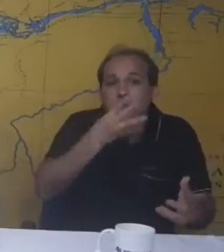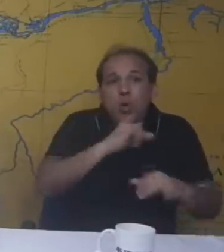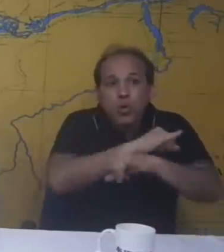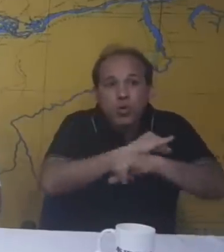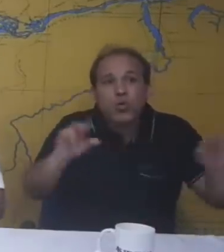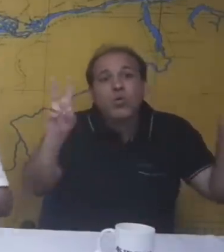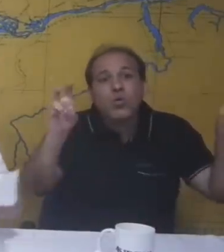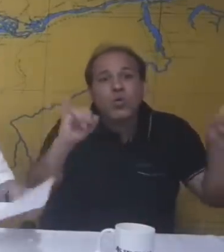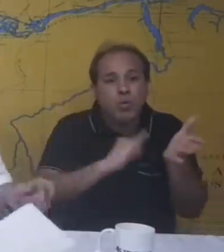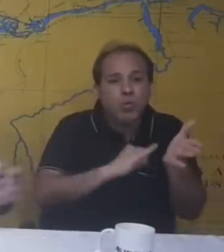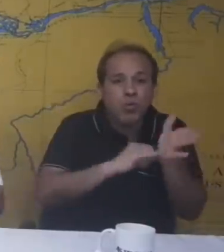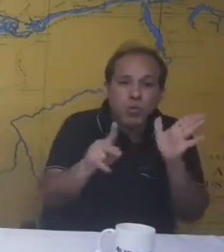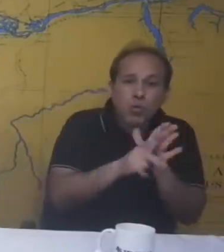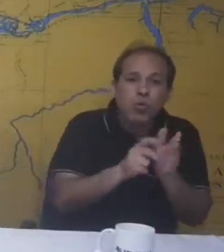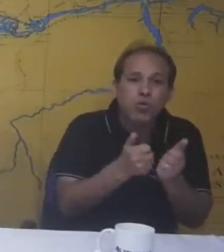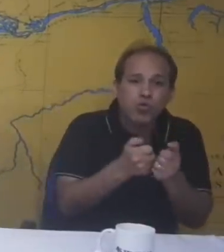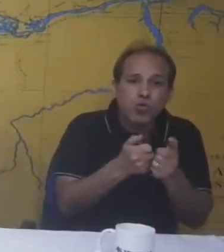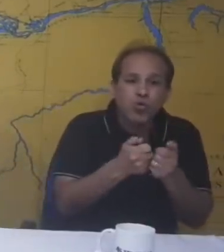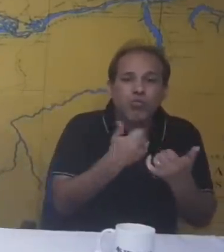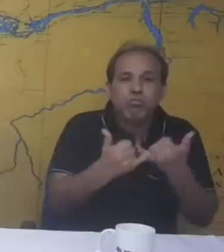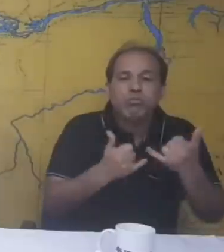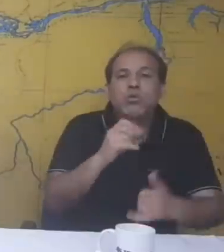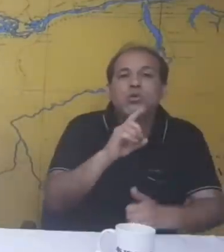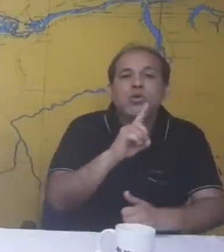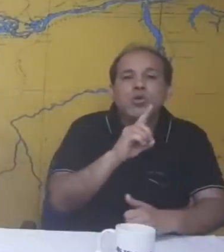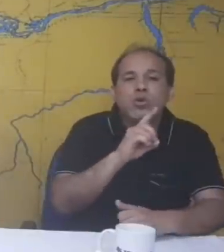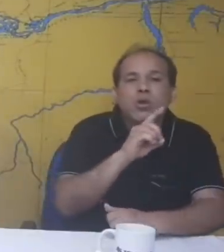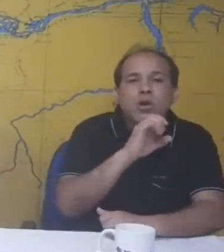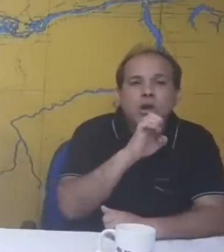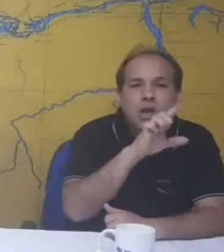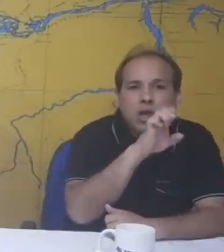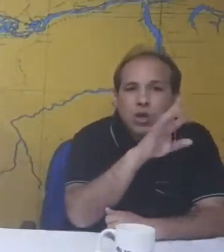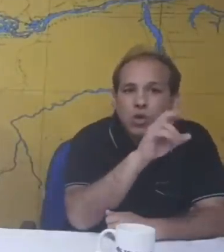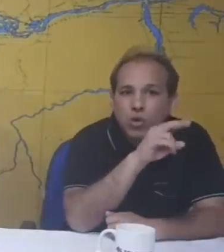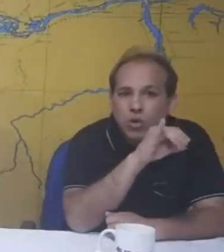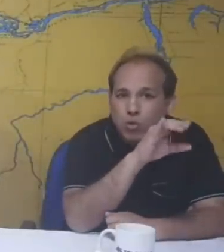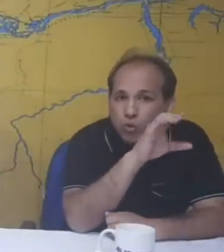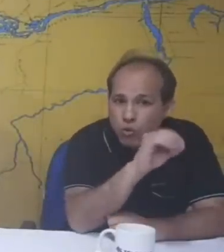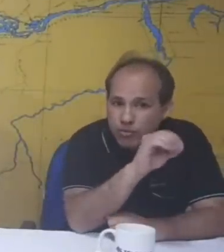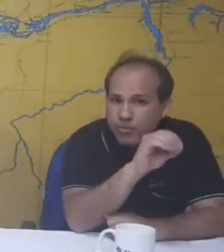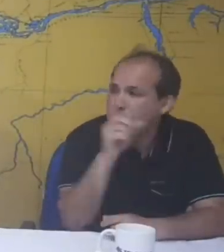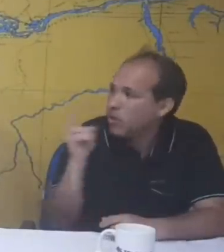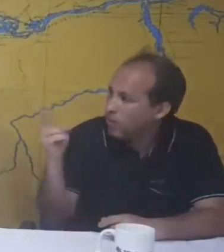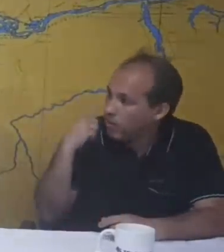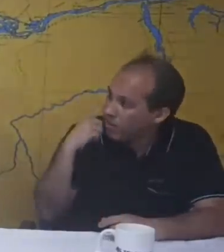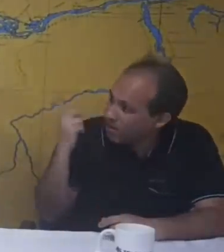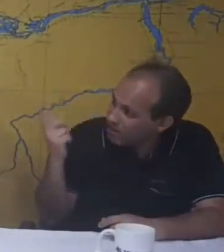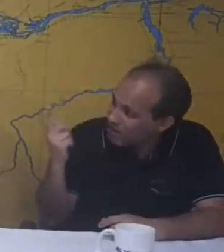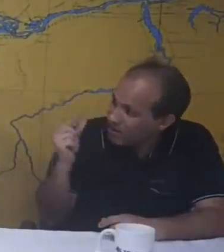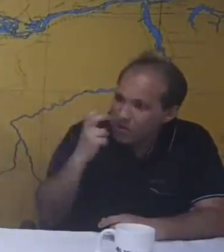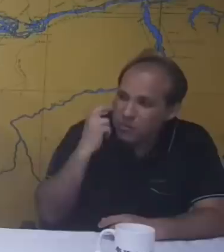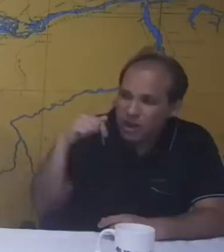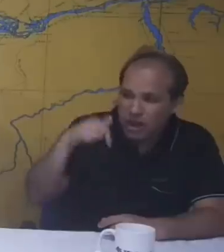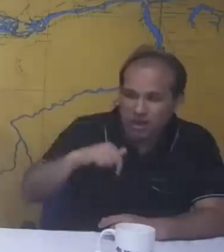sobre impostos em jogos eletrônicos. Falta alguma coisa, Pedro? Bento. Já que a gente está no Pará, né,